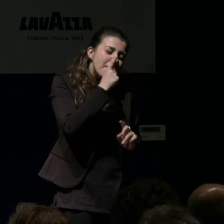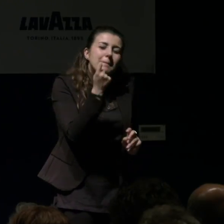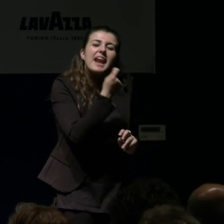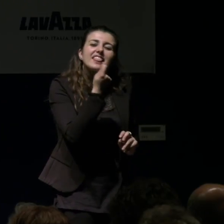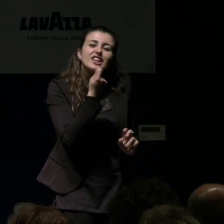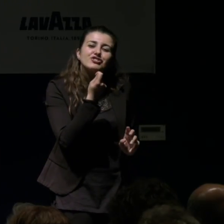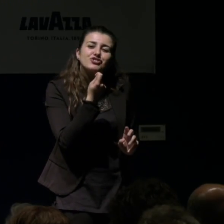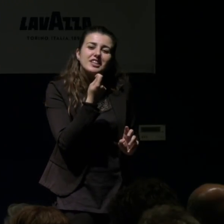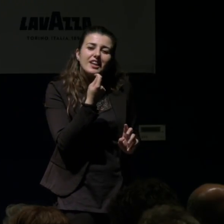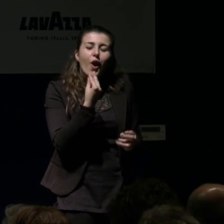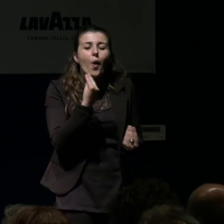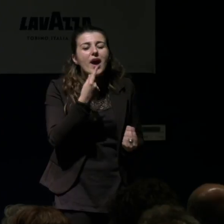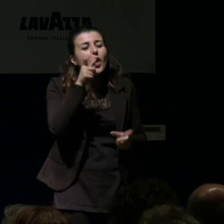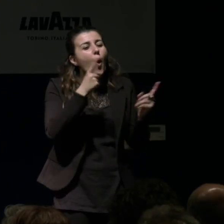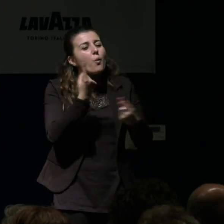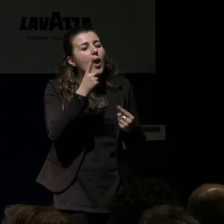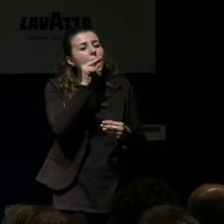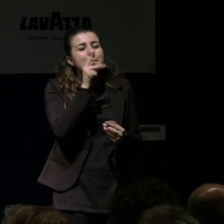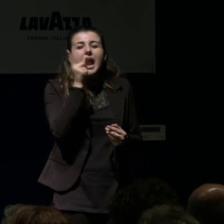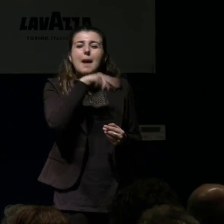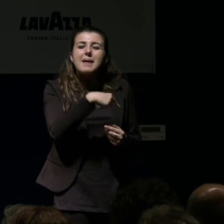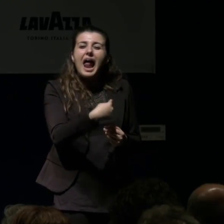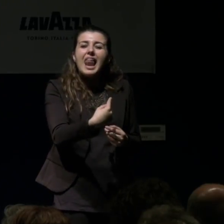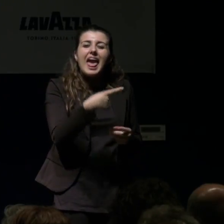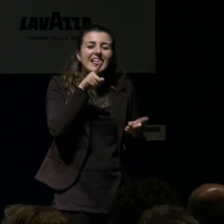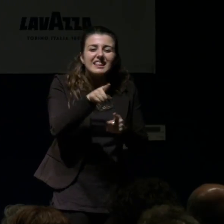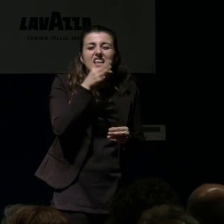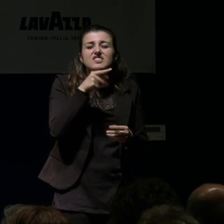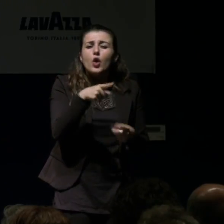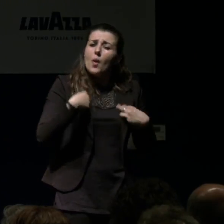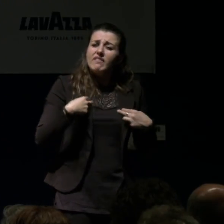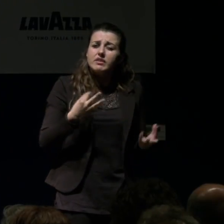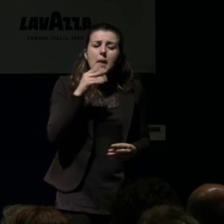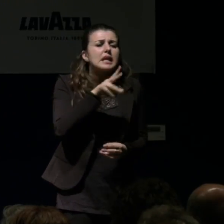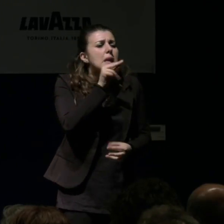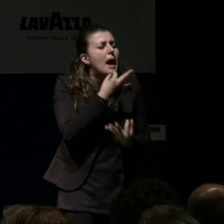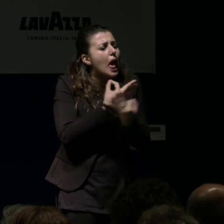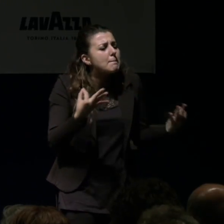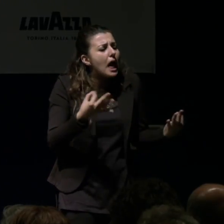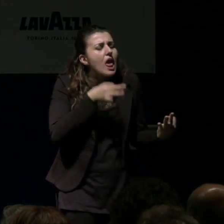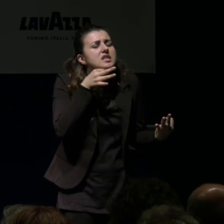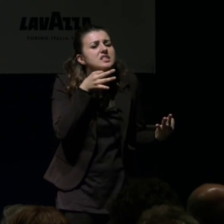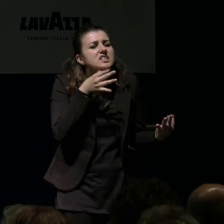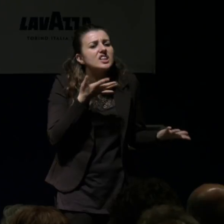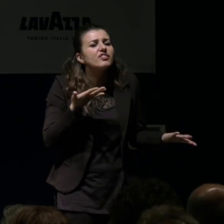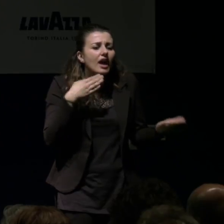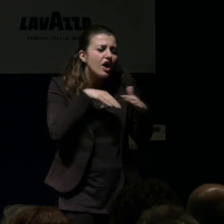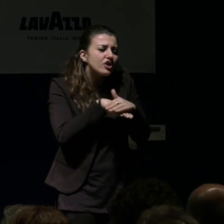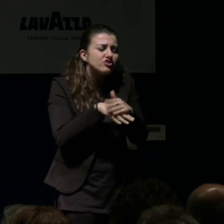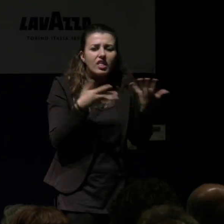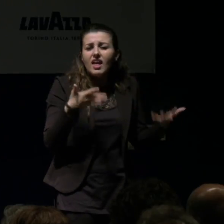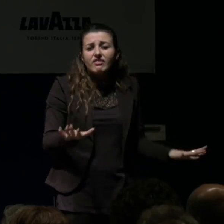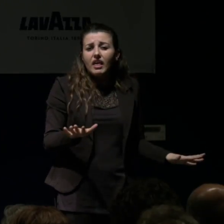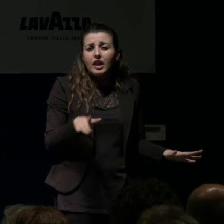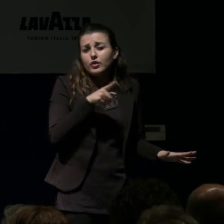se qualcuno sta parlando male di te è una prova che sei vivo perché se parlasse bene di te allora significa che la è finita la